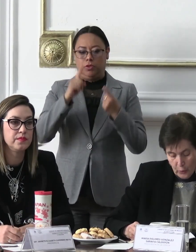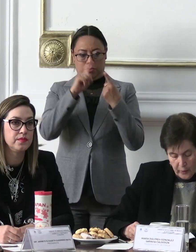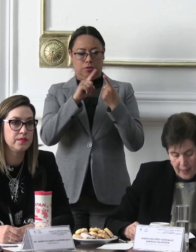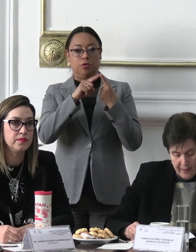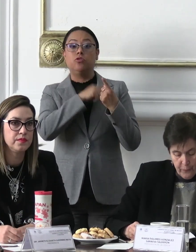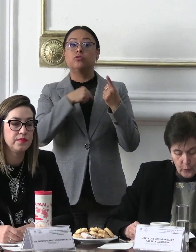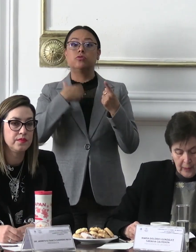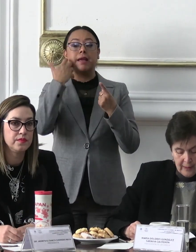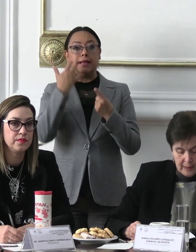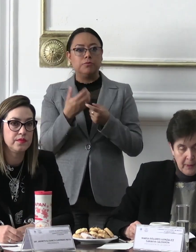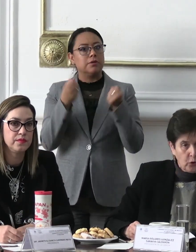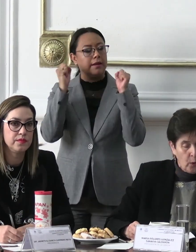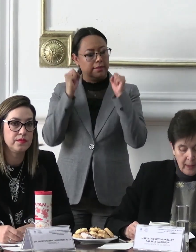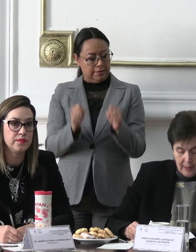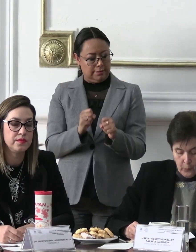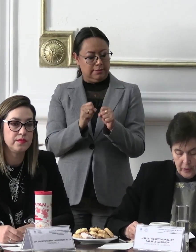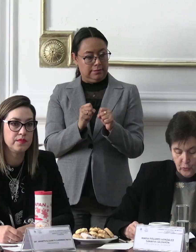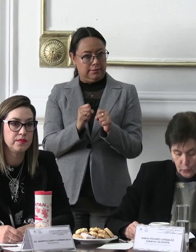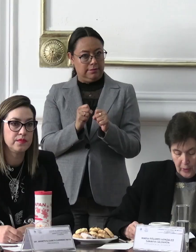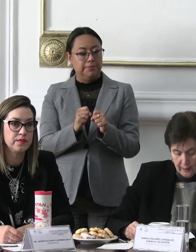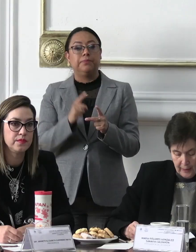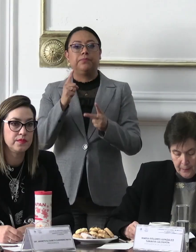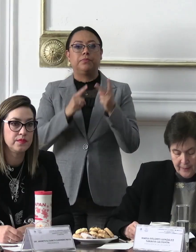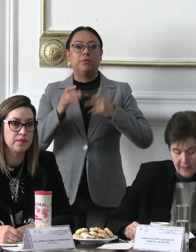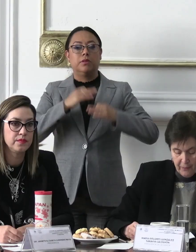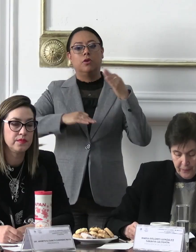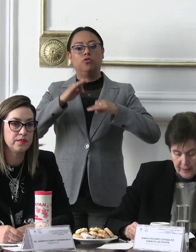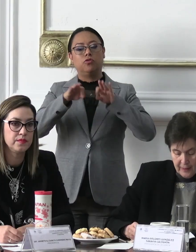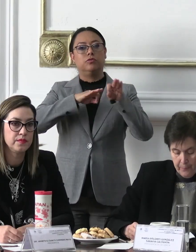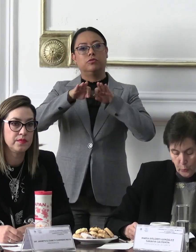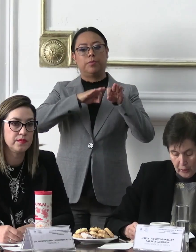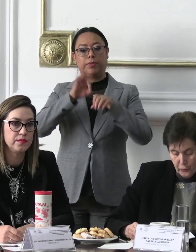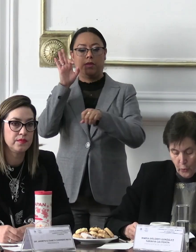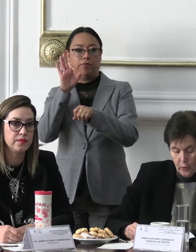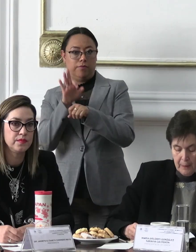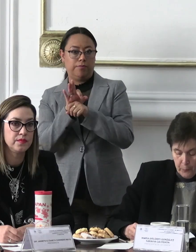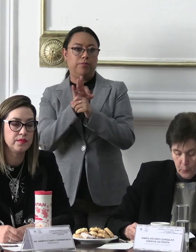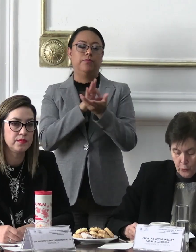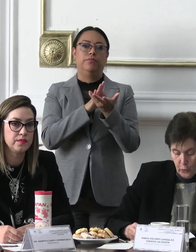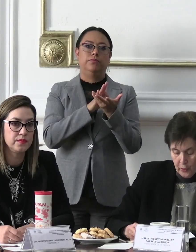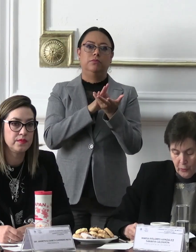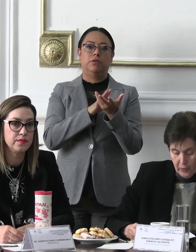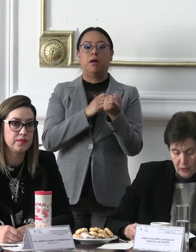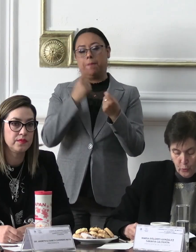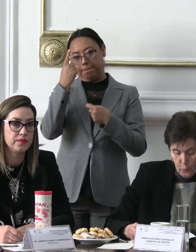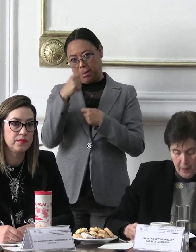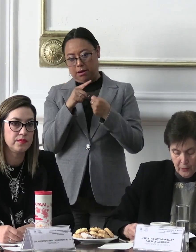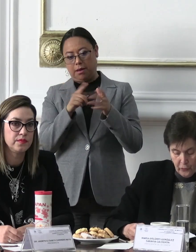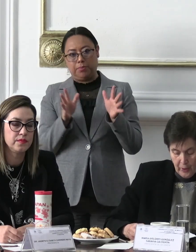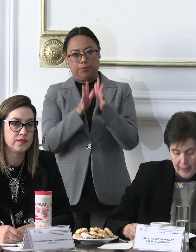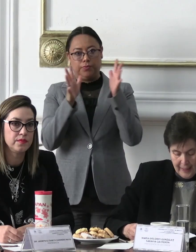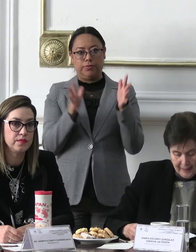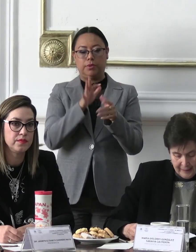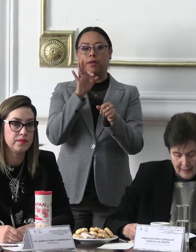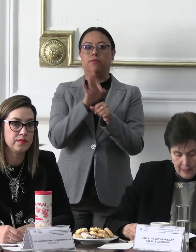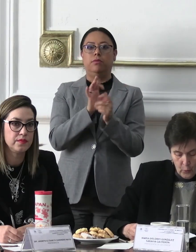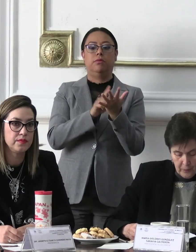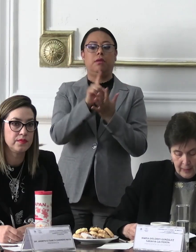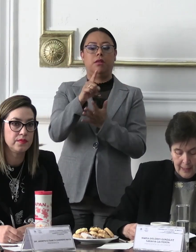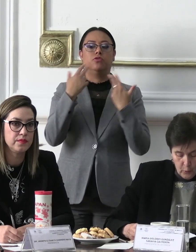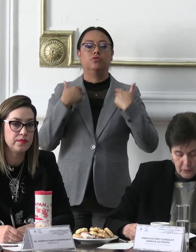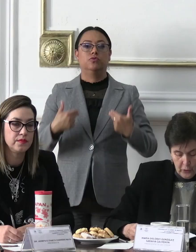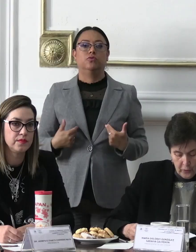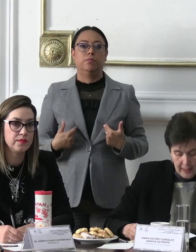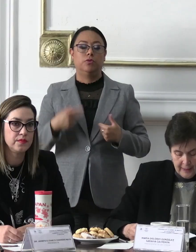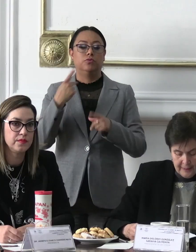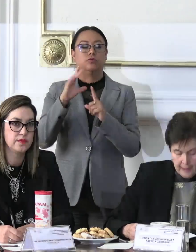la continuidad y el fortalecimiento de las labores sustantivas de defensa, protección y promoción de los derechos humanos